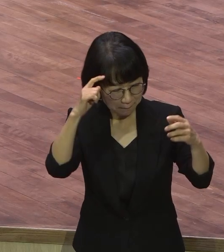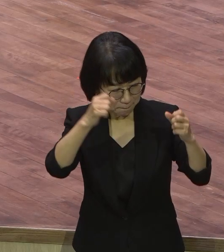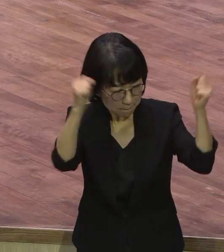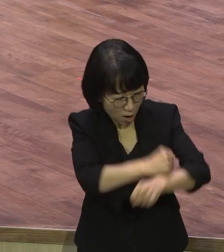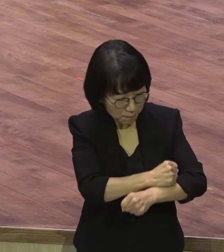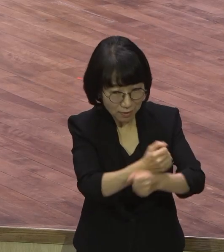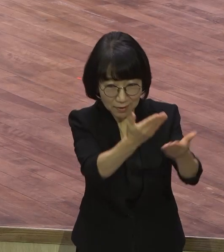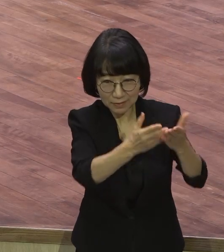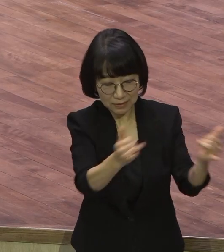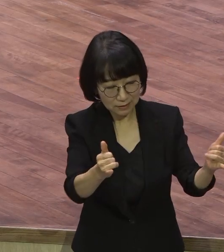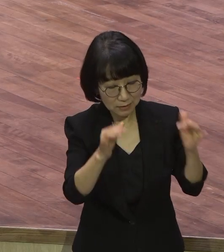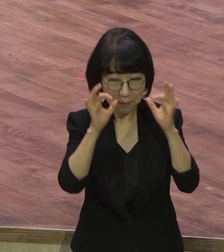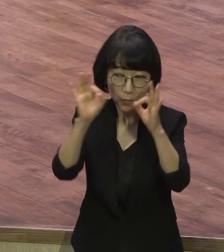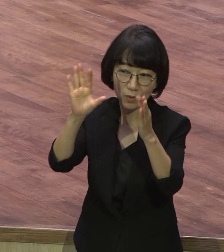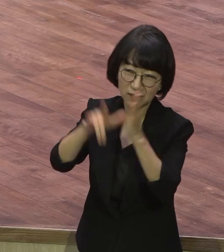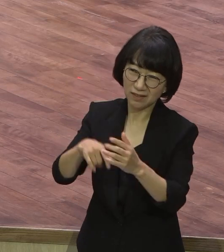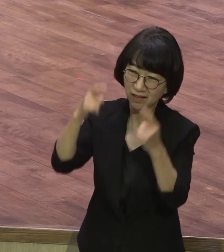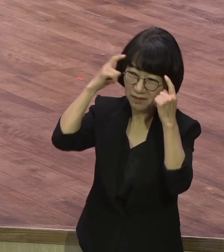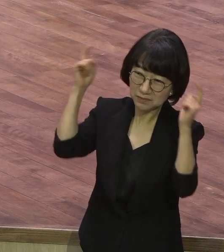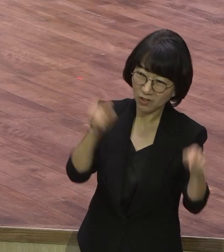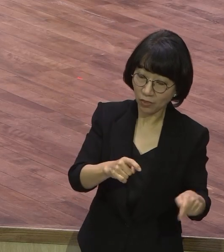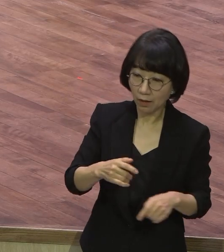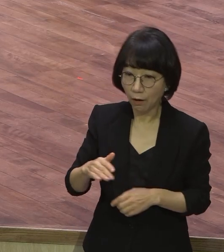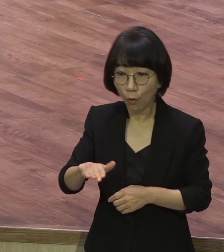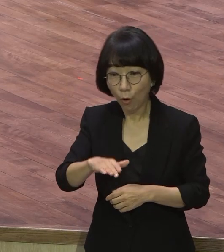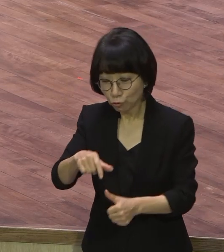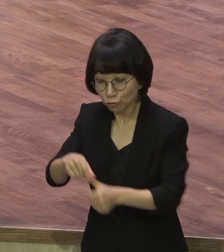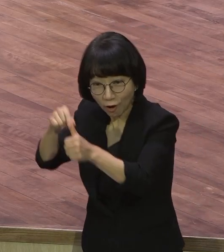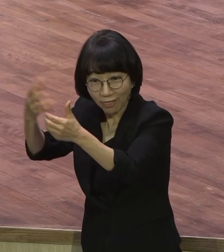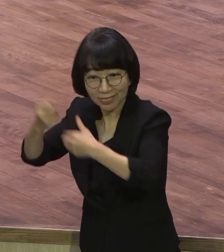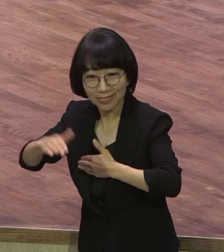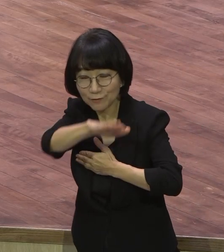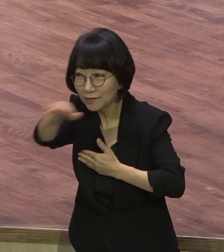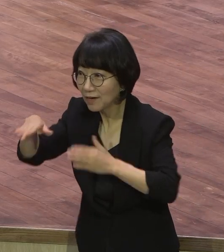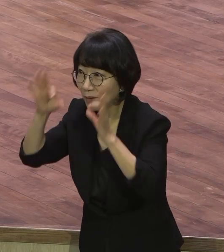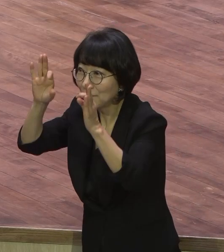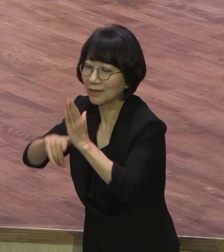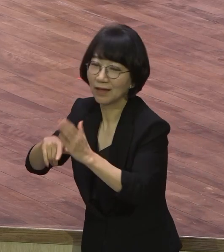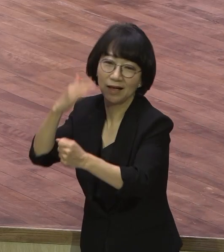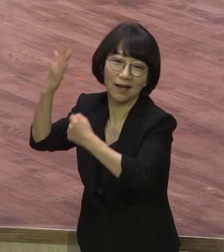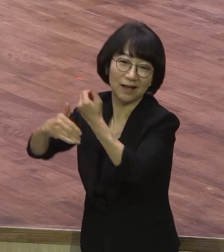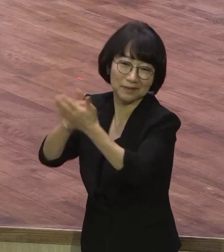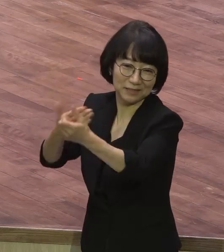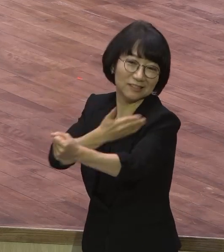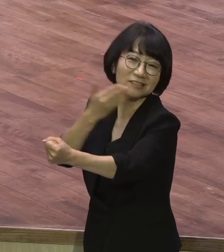자에게는 미련한 것이오. 구원을 받는 우리에게는 하나님의 능력이라.